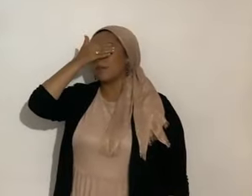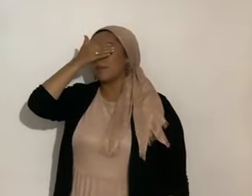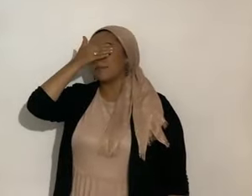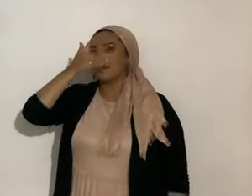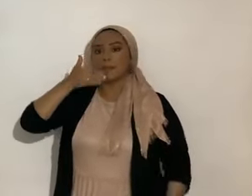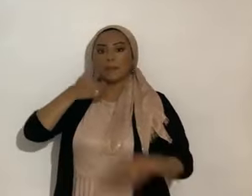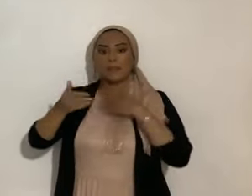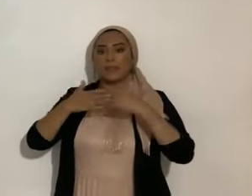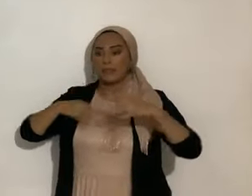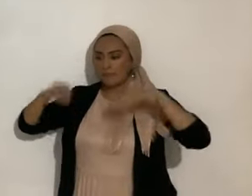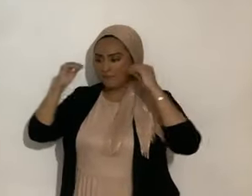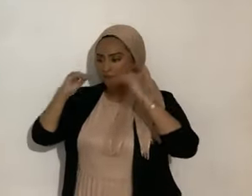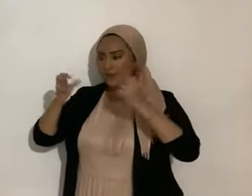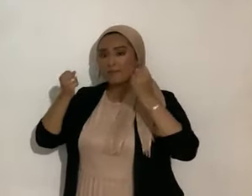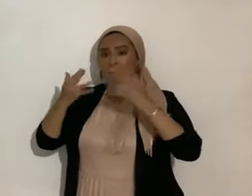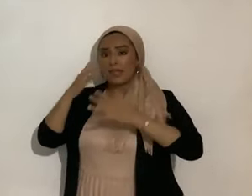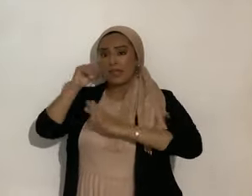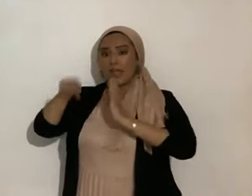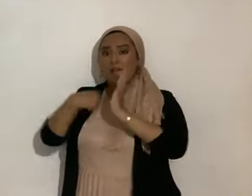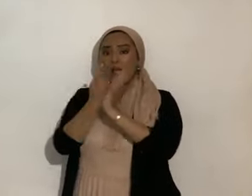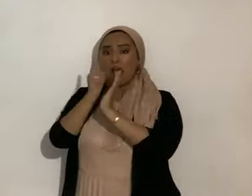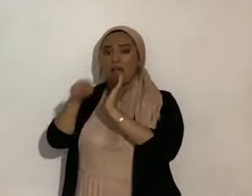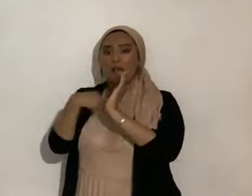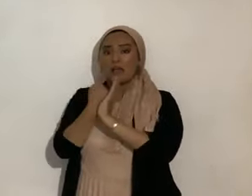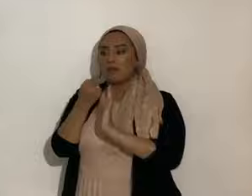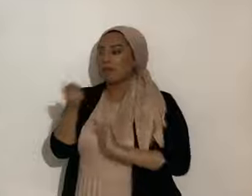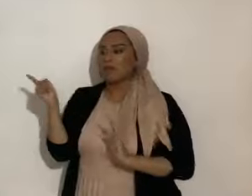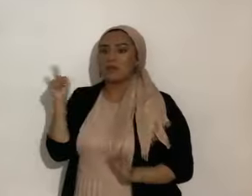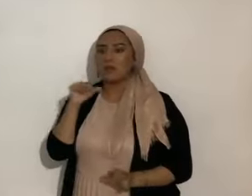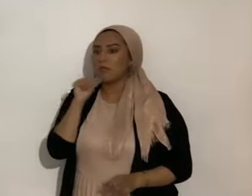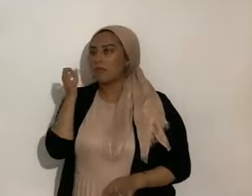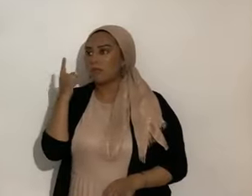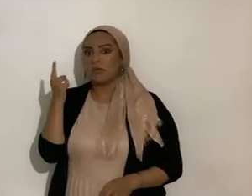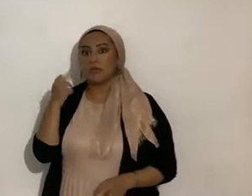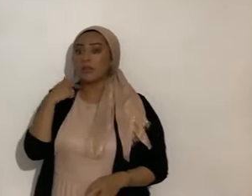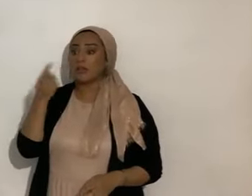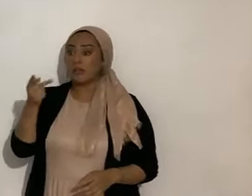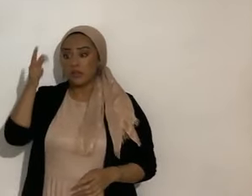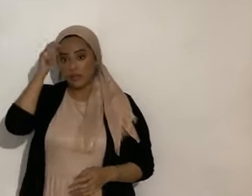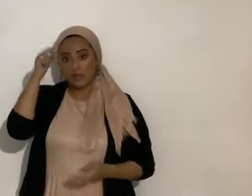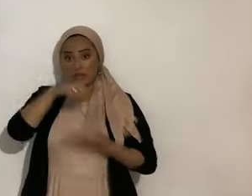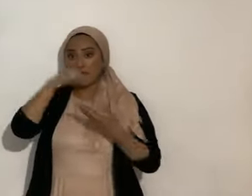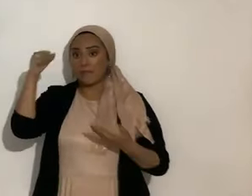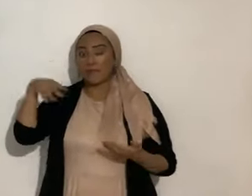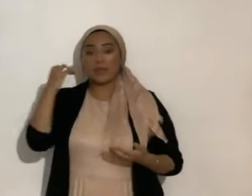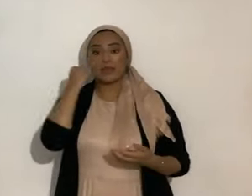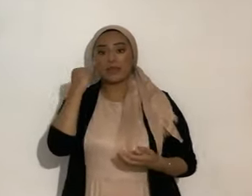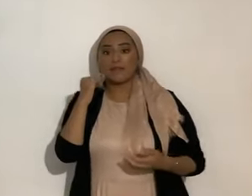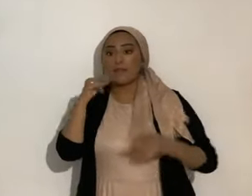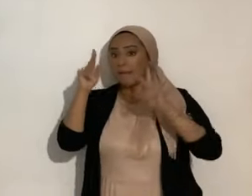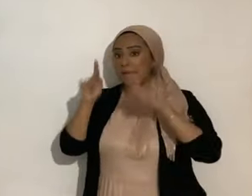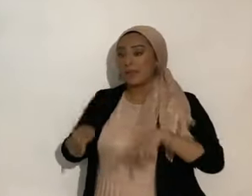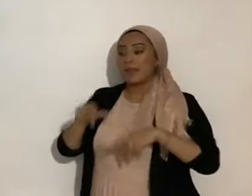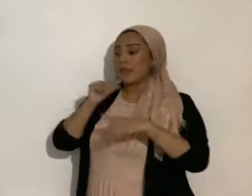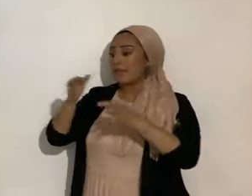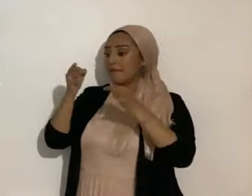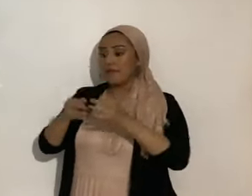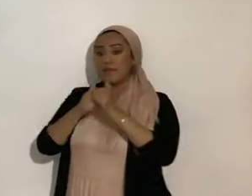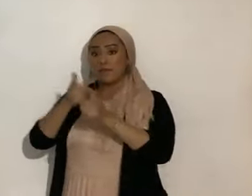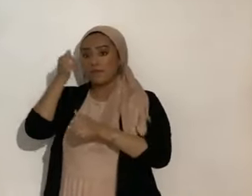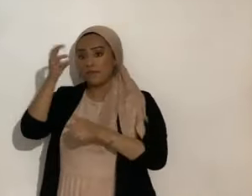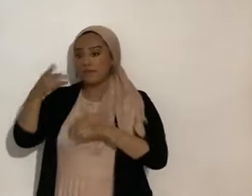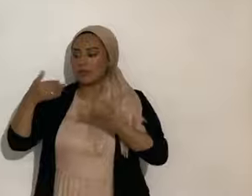les ministres por horas, no van a creer. Y aunque les es por los demonios, si no es la voluntad de la persona seguir a Yahshua, va